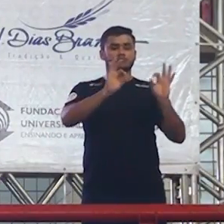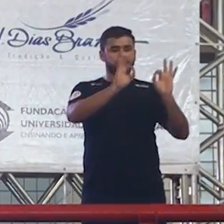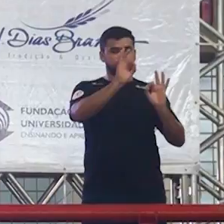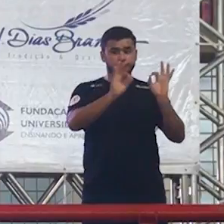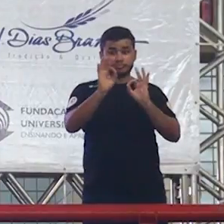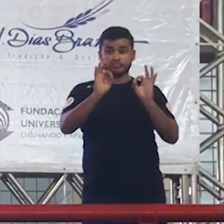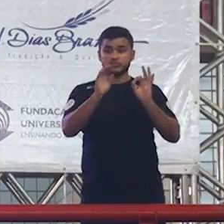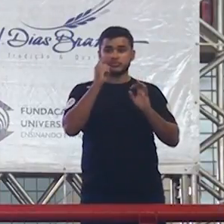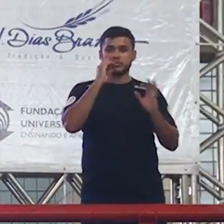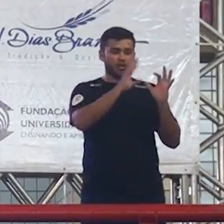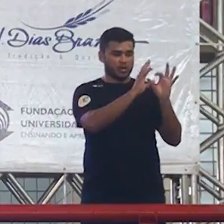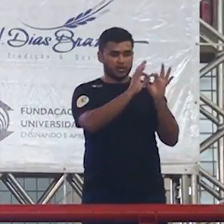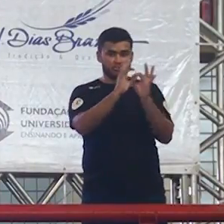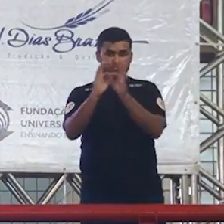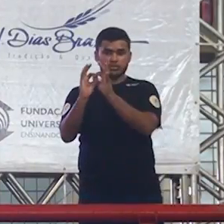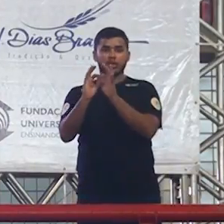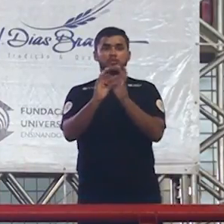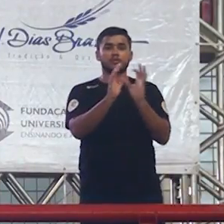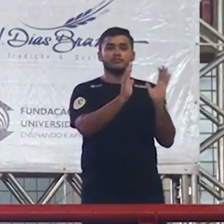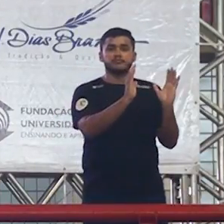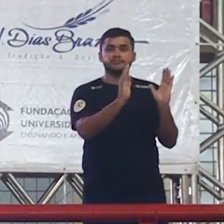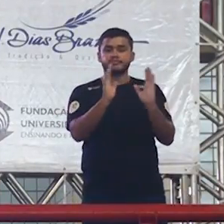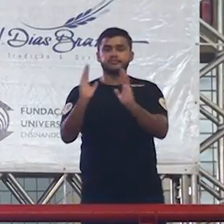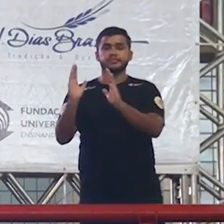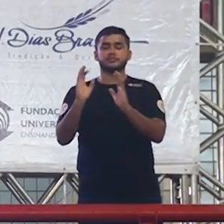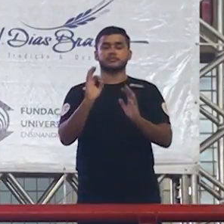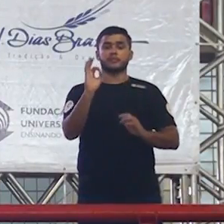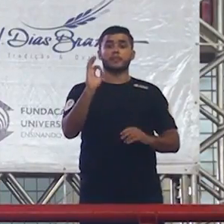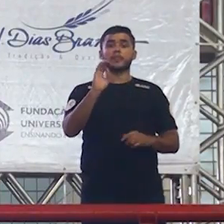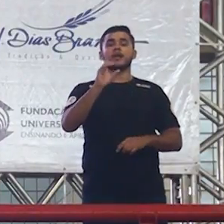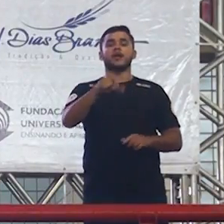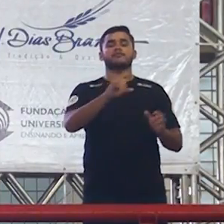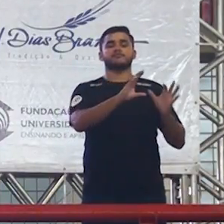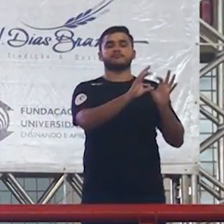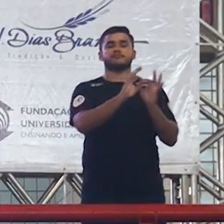desorganizadamente. Liga uma diferença de potencial e eles